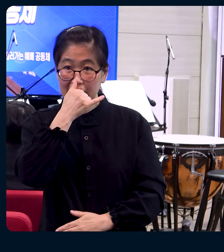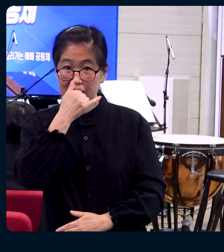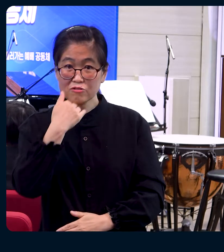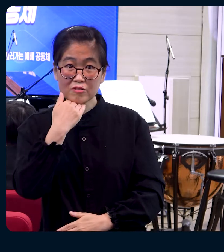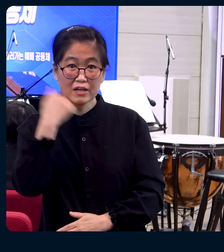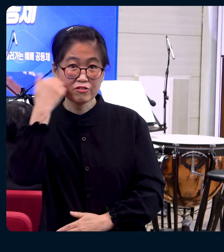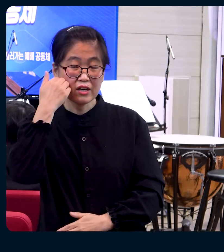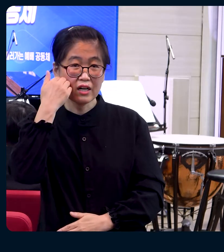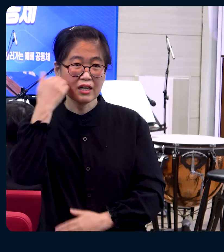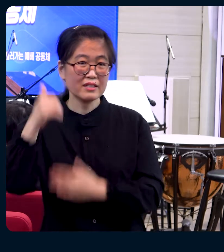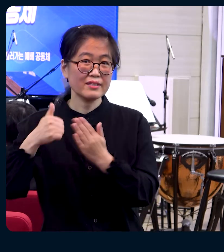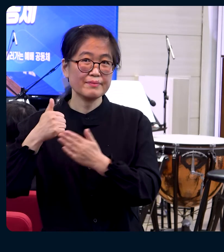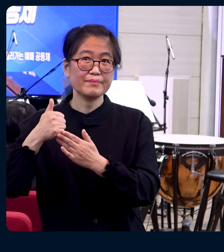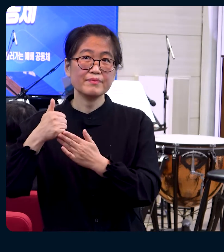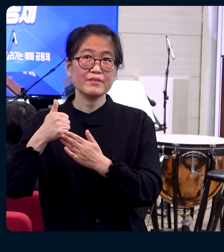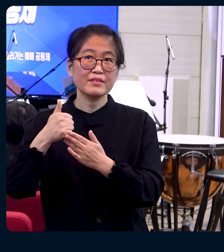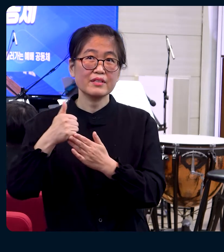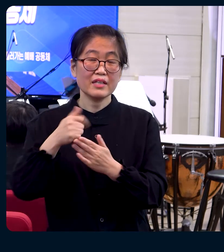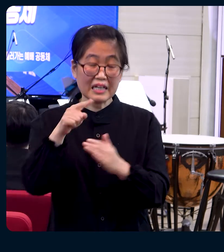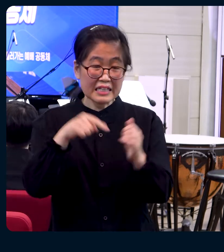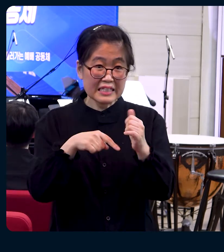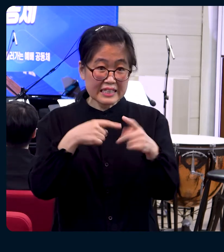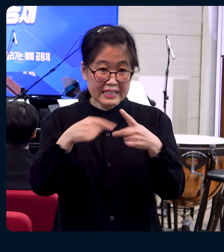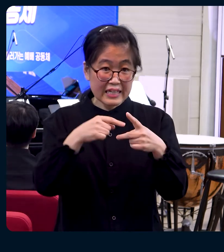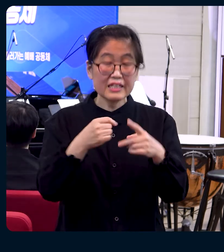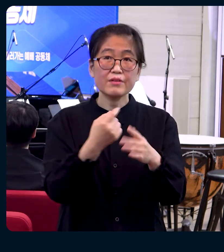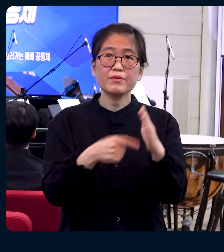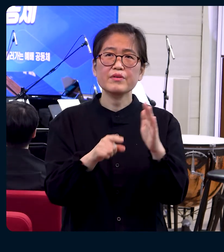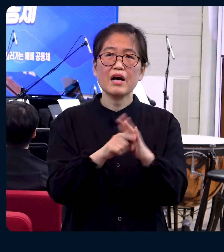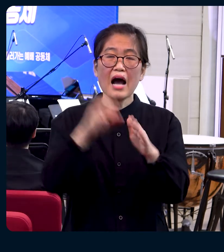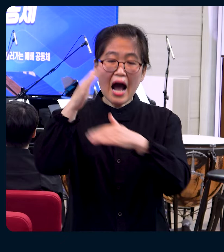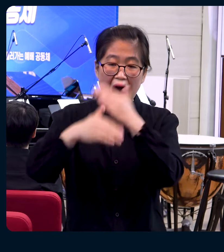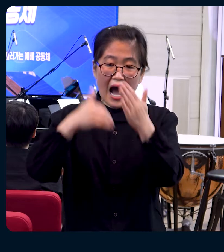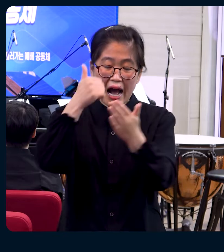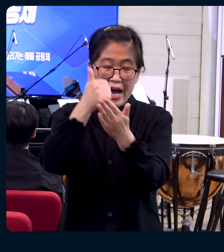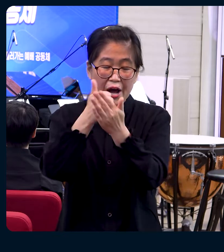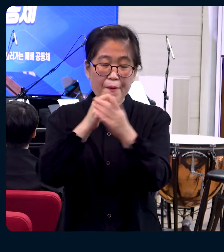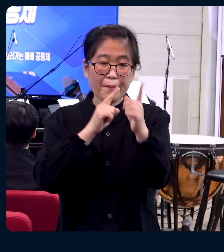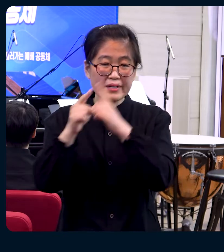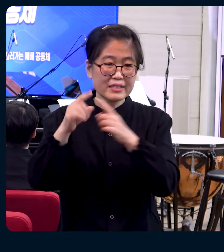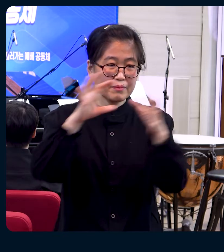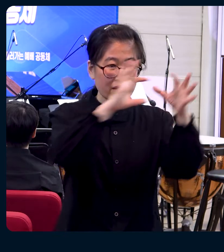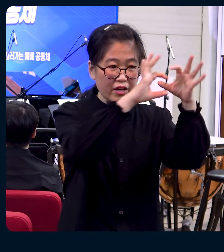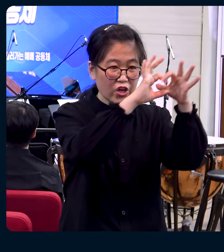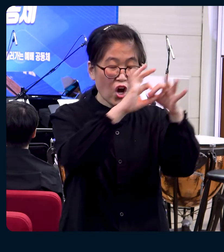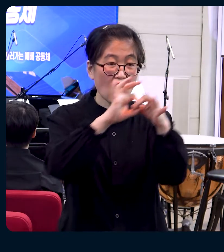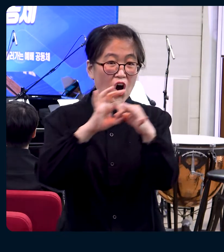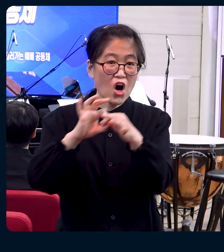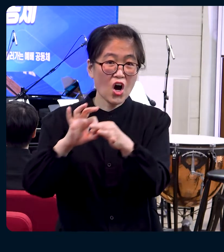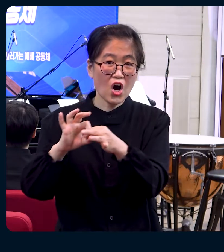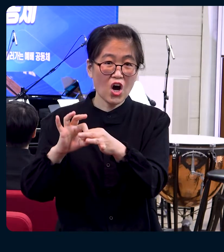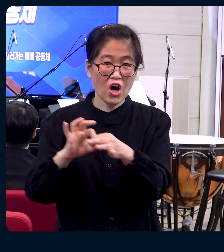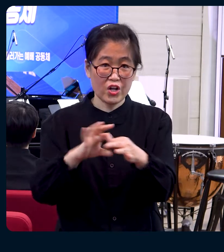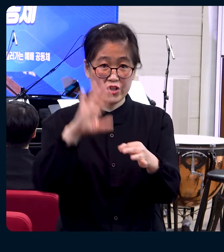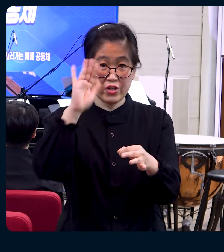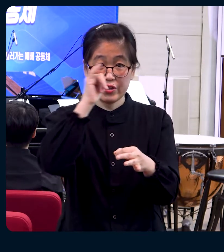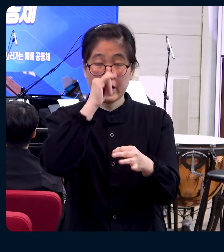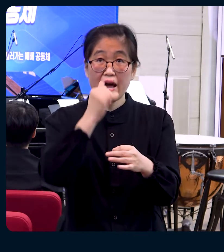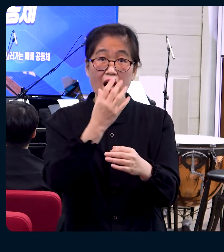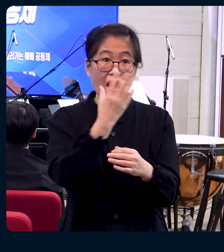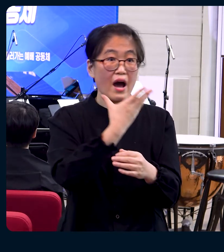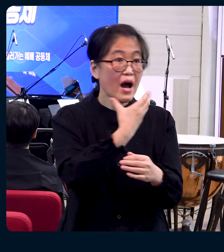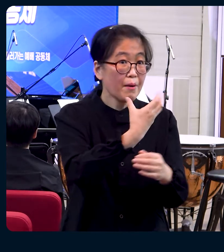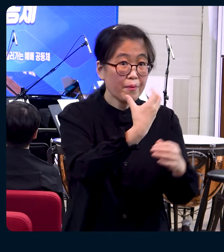맞죠? 이것을 이해하기 위해서는 창세기를 이해하셔야 합니다. 하나님의 말씀은 전부 연결되어 있습니다.